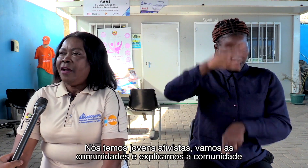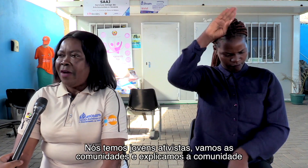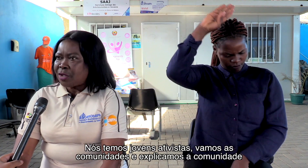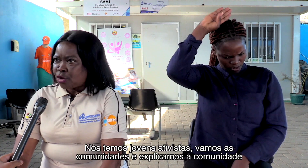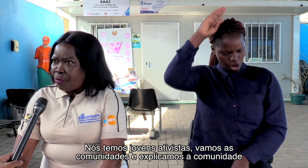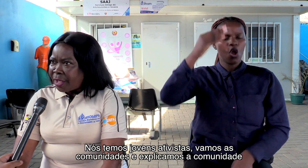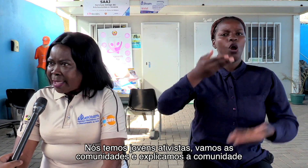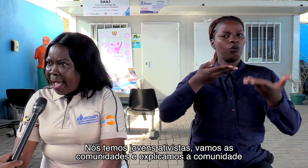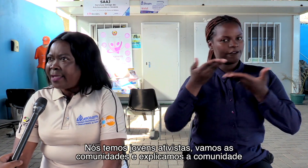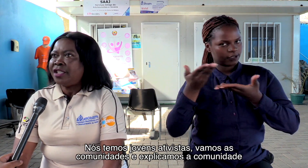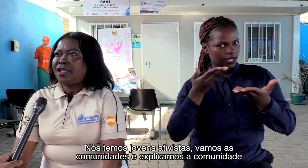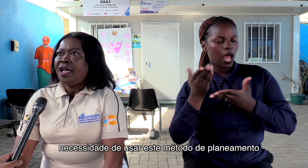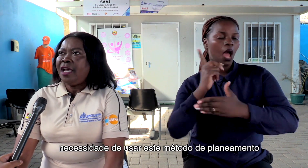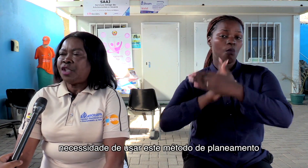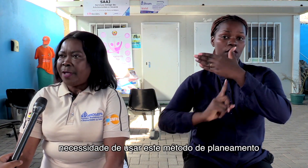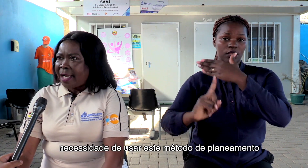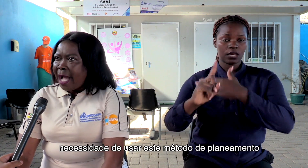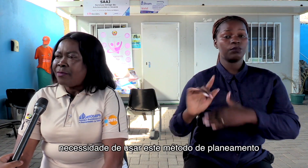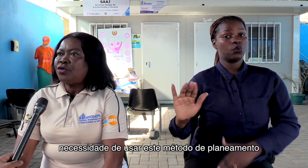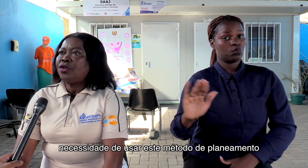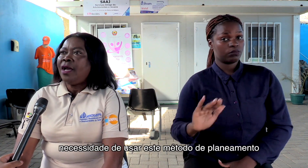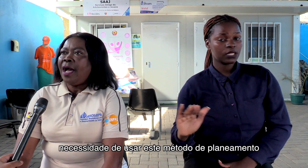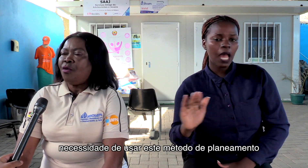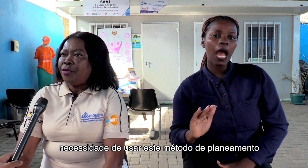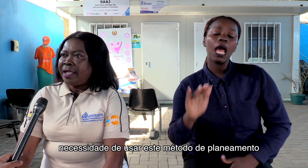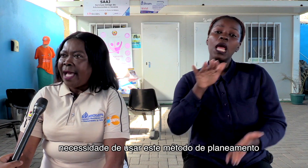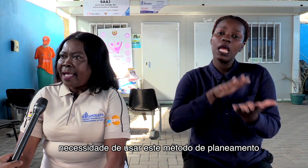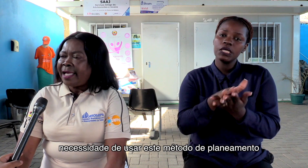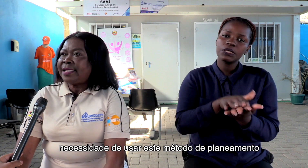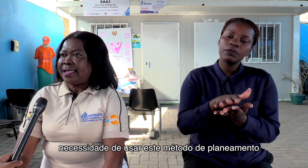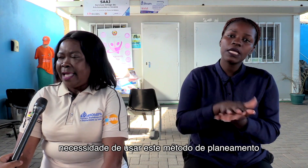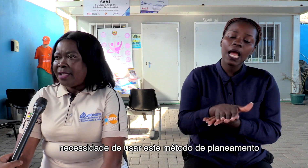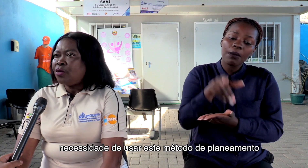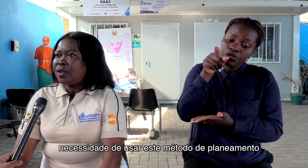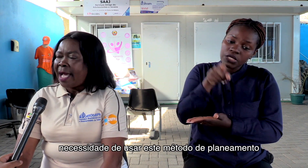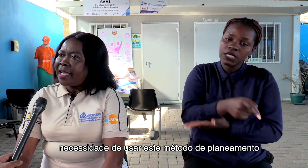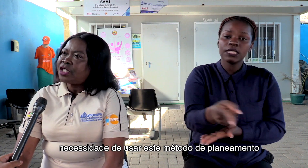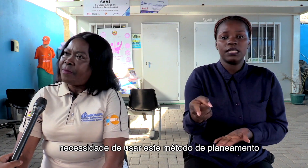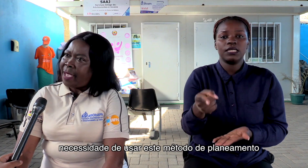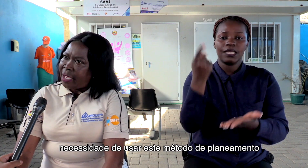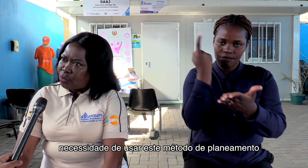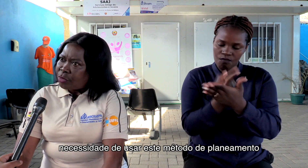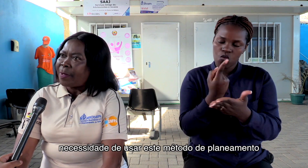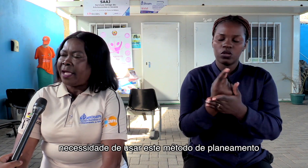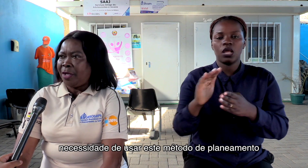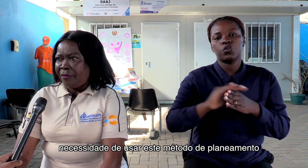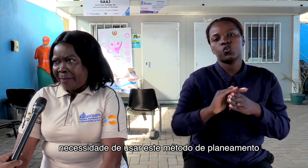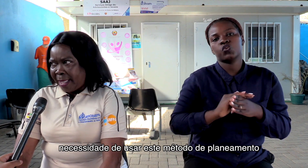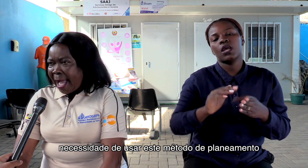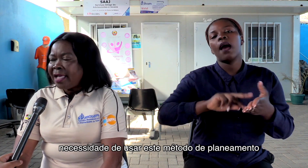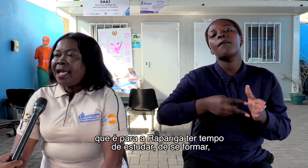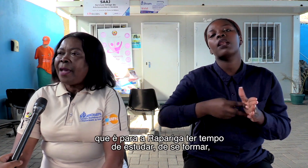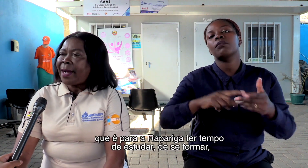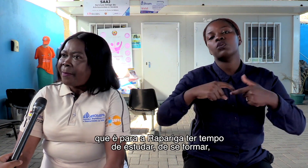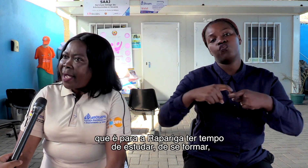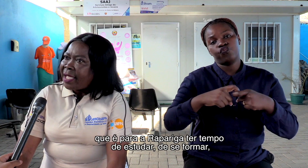conversamos, vamos às comunidades, explicamos à comunidade a necessidade de usar este método de planeamento